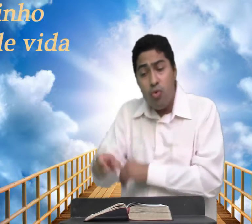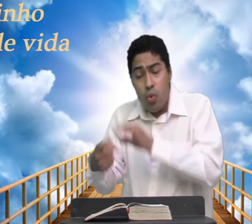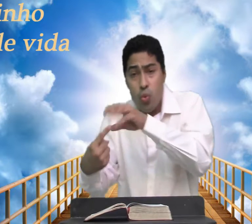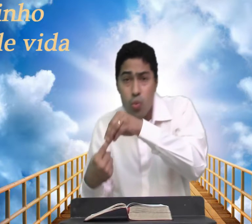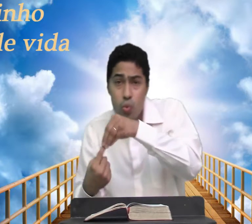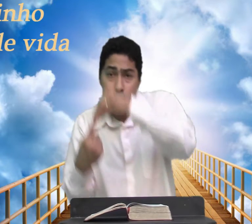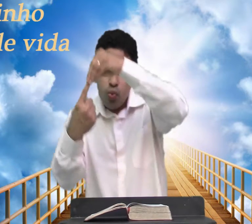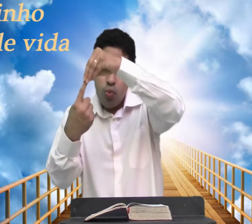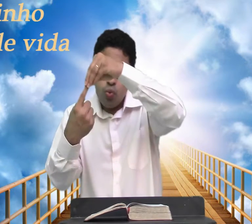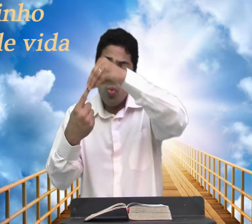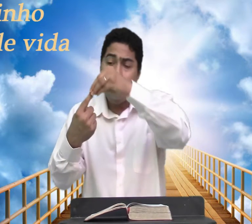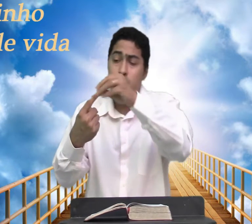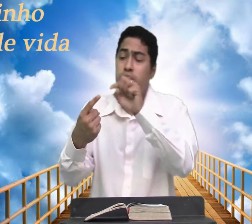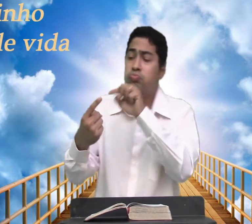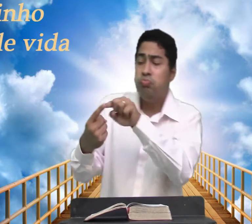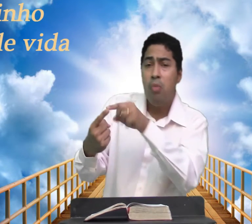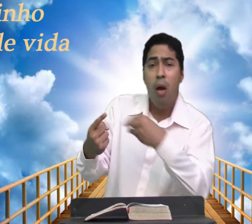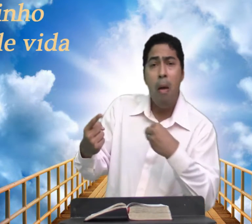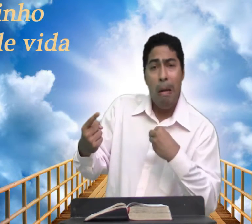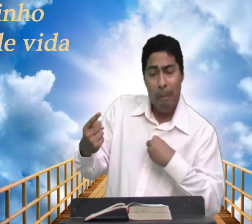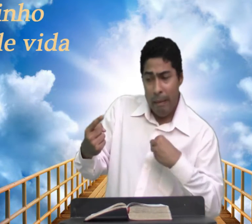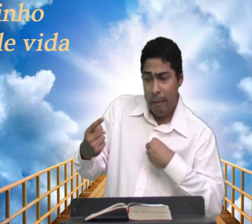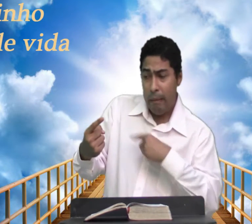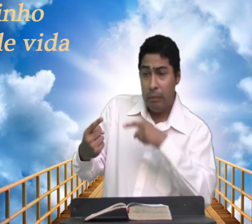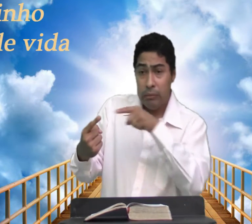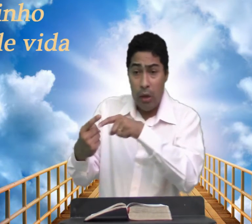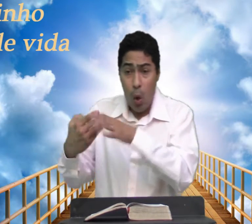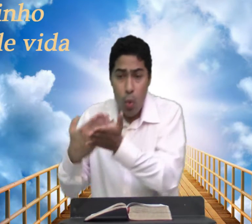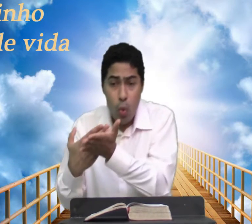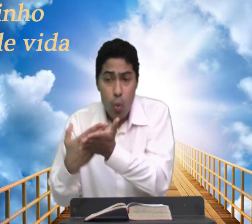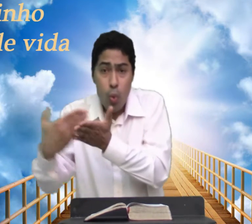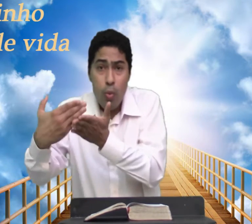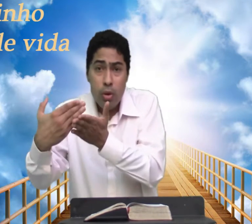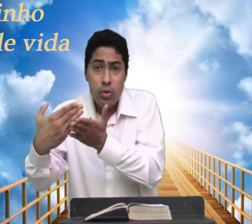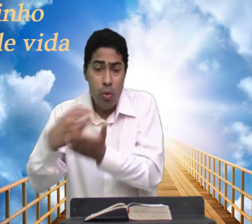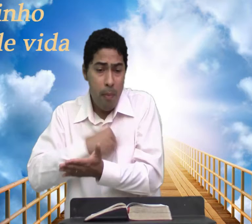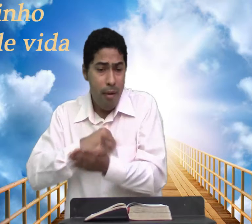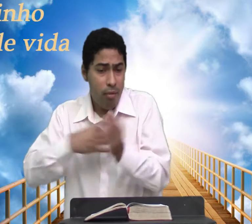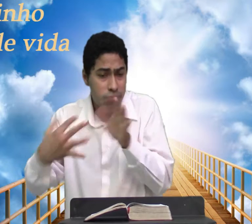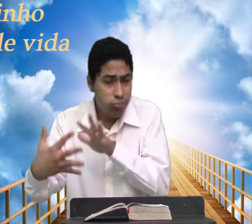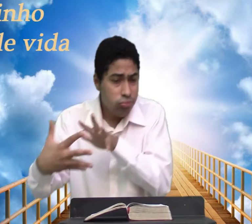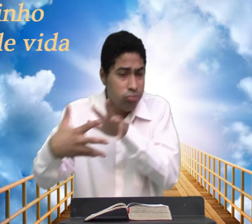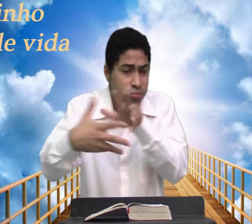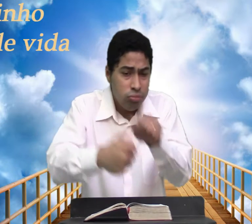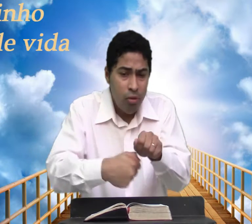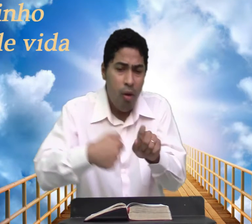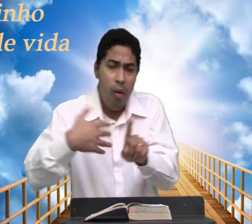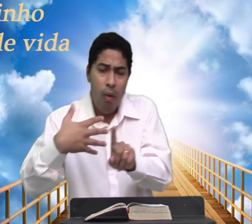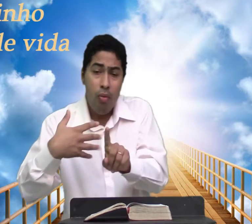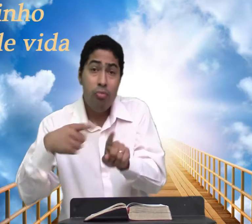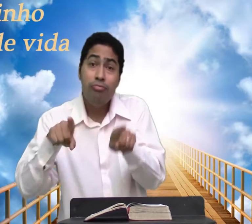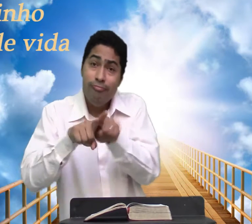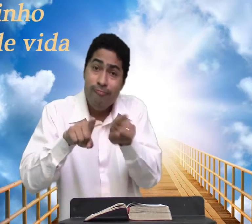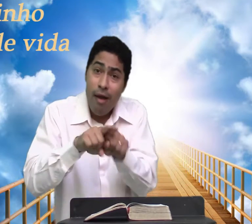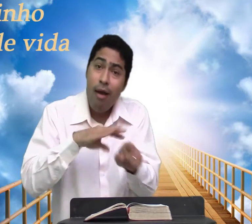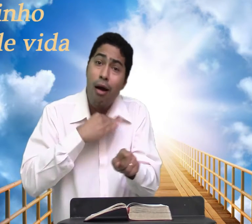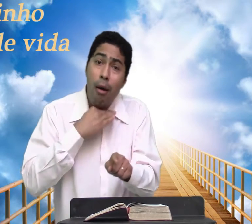seguinte: portanto, assim como por um só homem entrou o pecado no mundo, e pelo